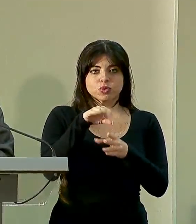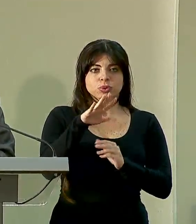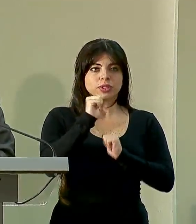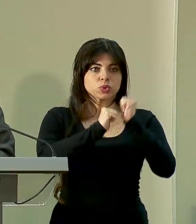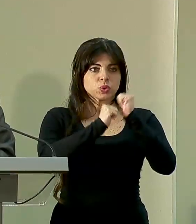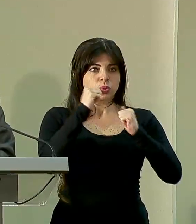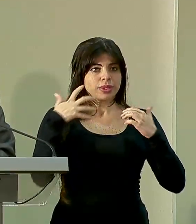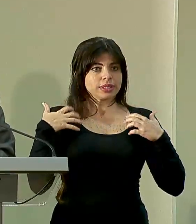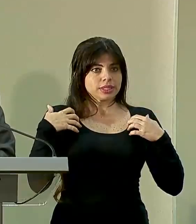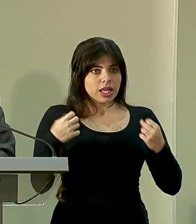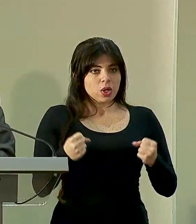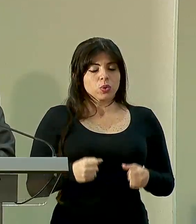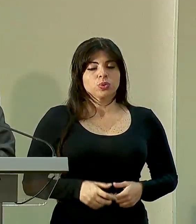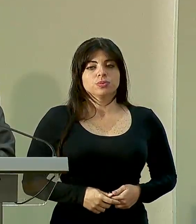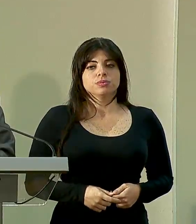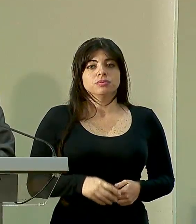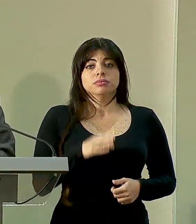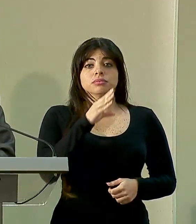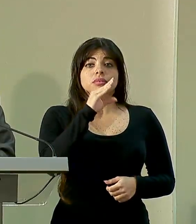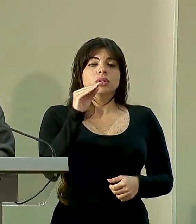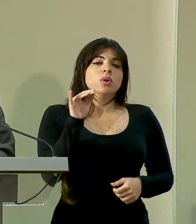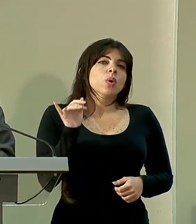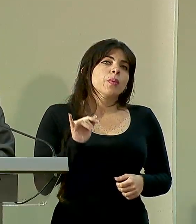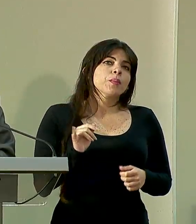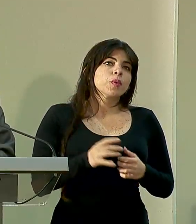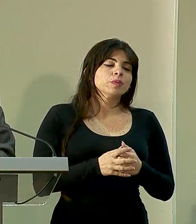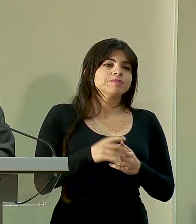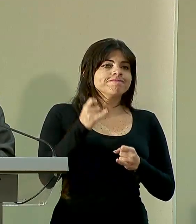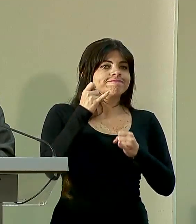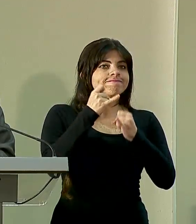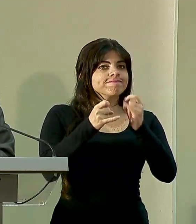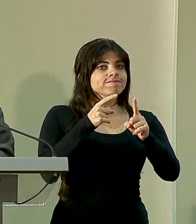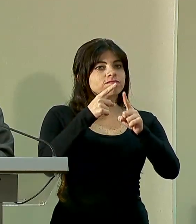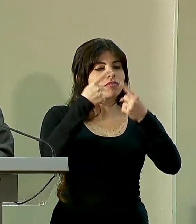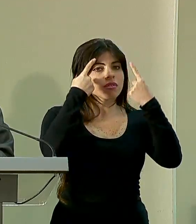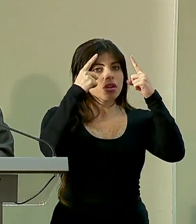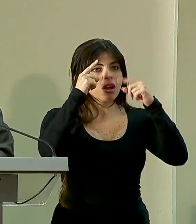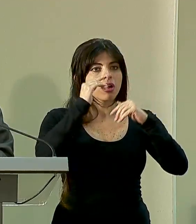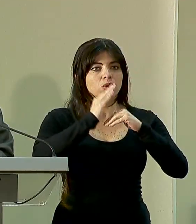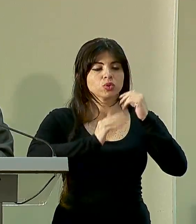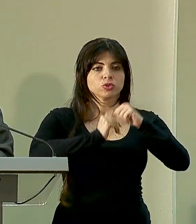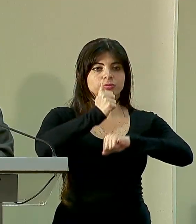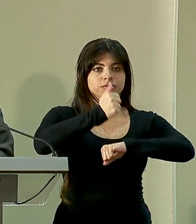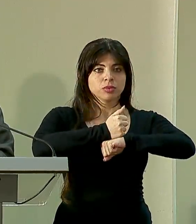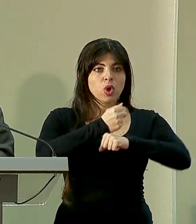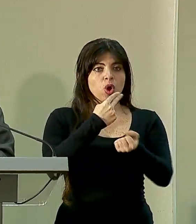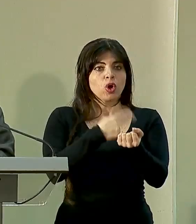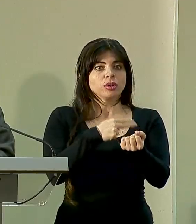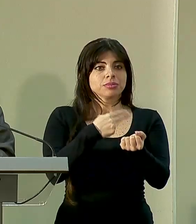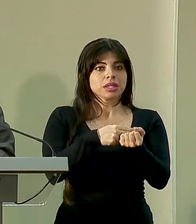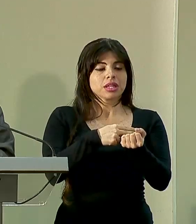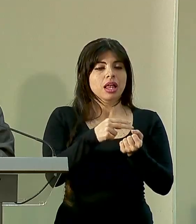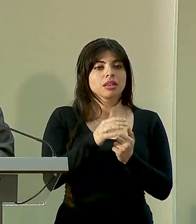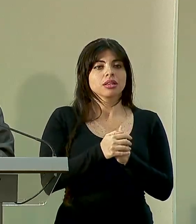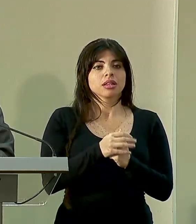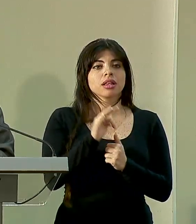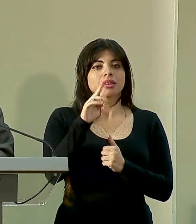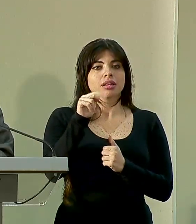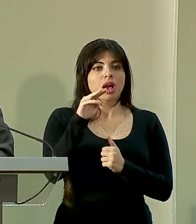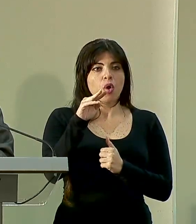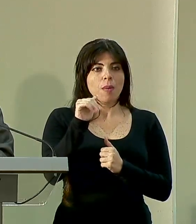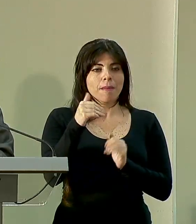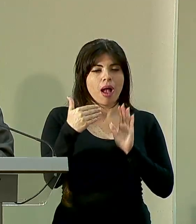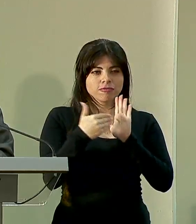de salud y como acto final tuvo la construcción del Hospital del Trauma. Durante